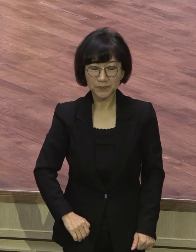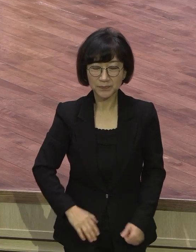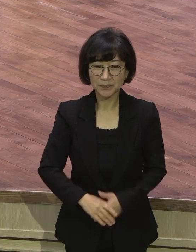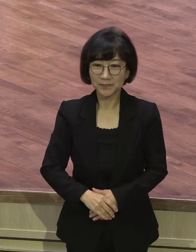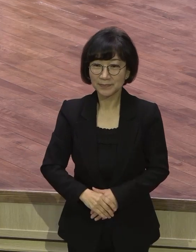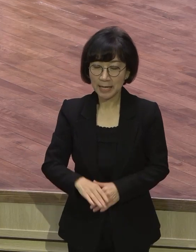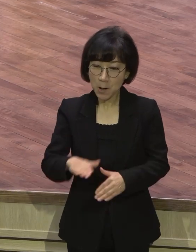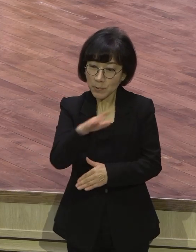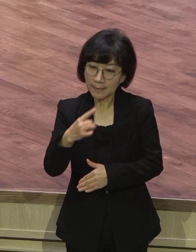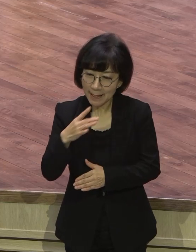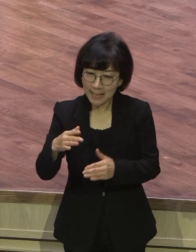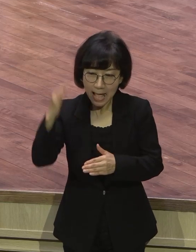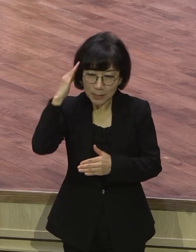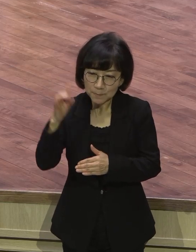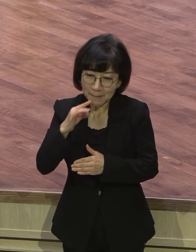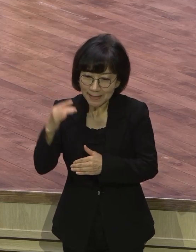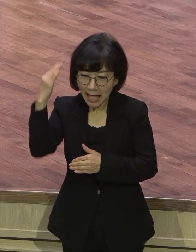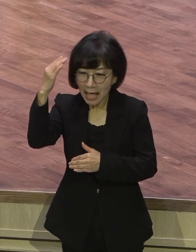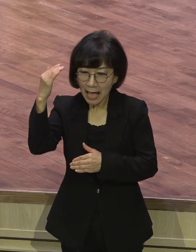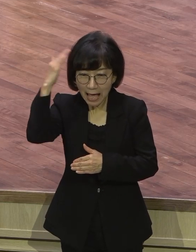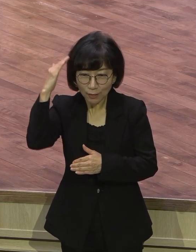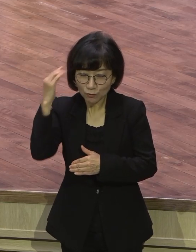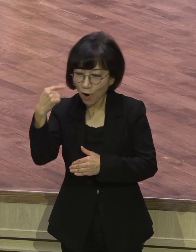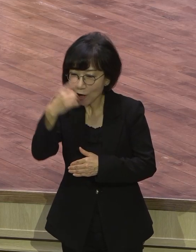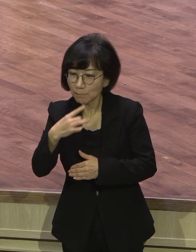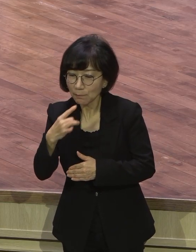우리끼리 우리끼리 우리끼리 우리끼리 어디 있어요?